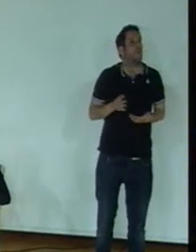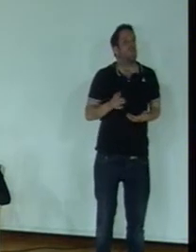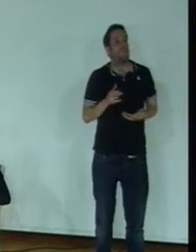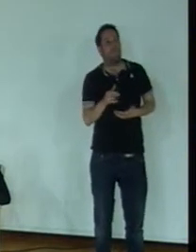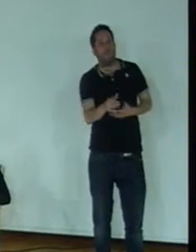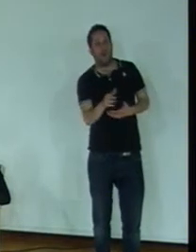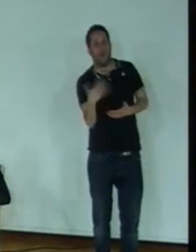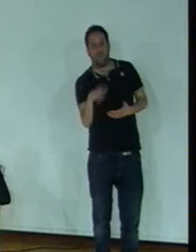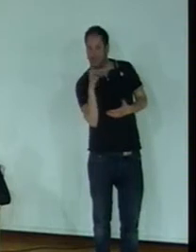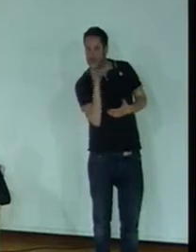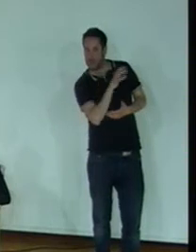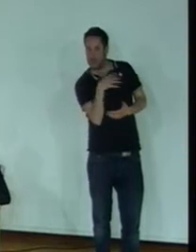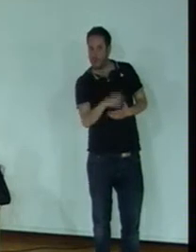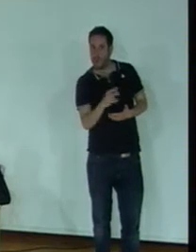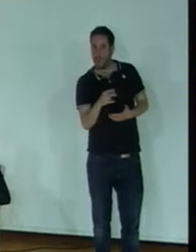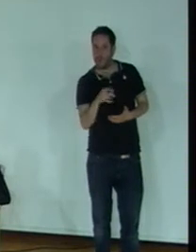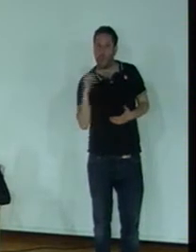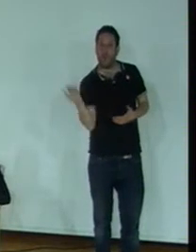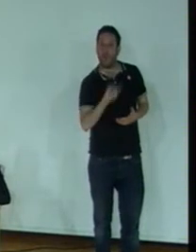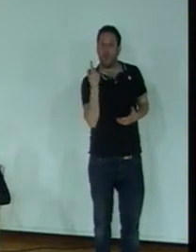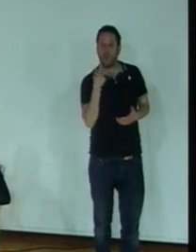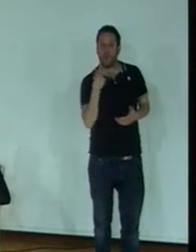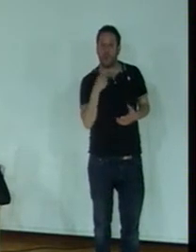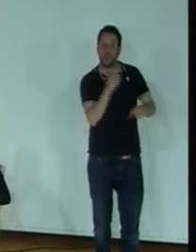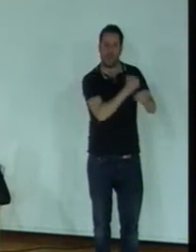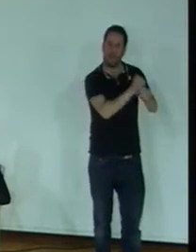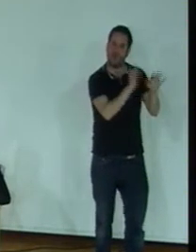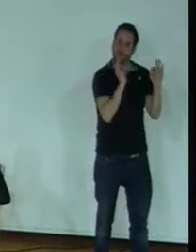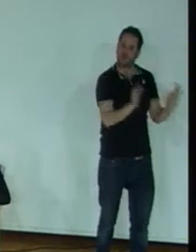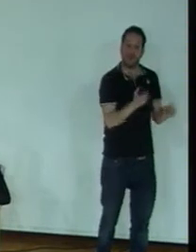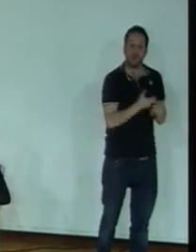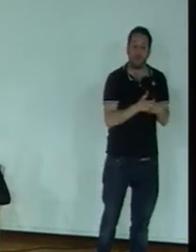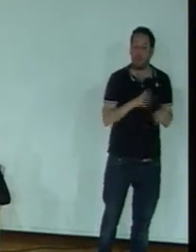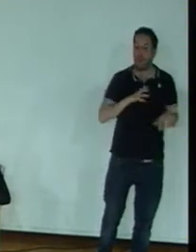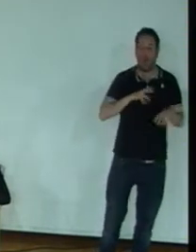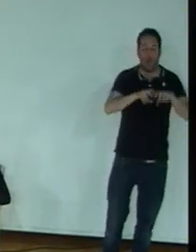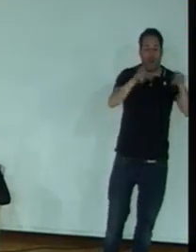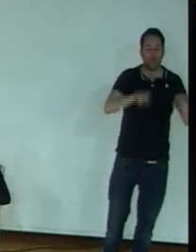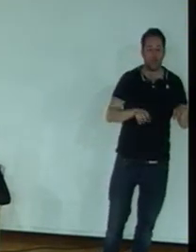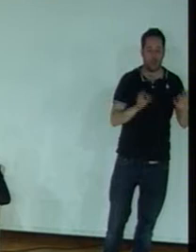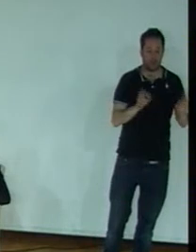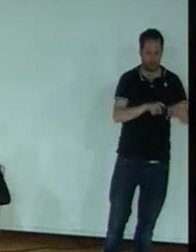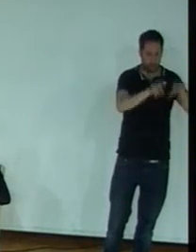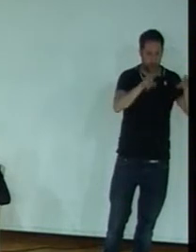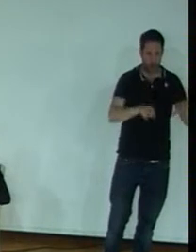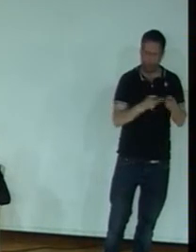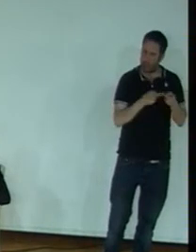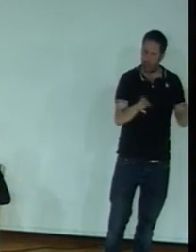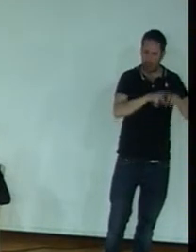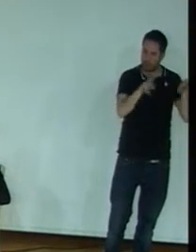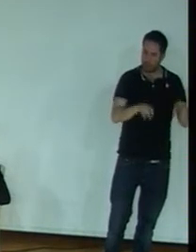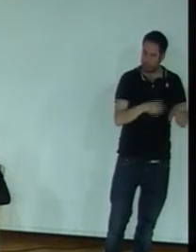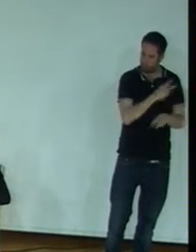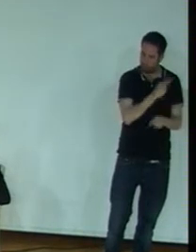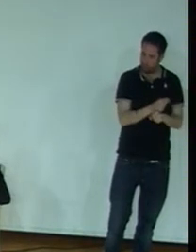Ça sera vraiment très difficile de savoir si tous les gens ont bien fait leur boulot. Par exemple, vous avez un fichier légitime, déclaré et tout, qui est quelque